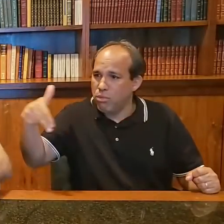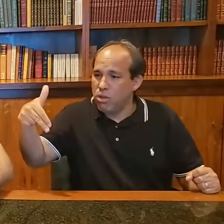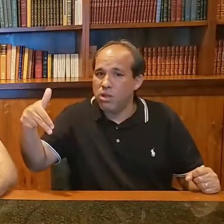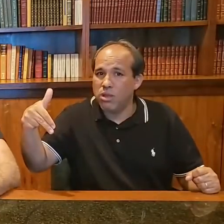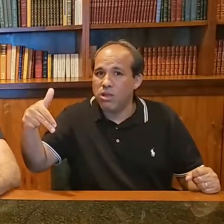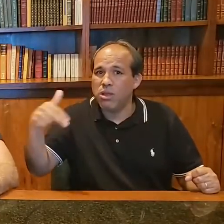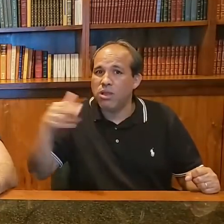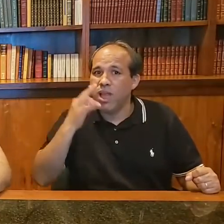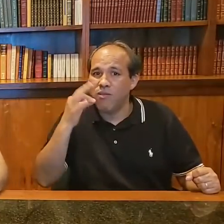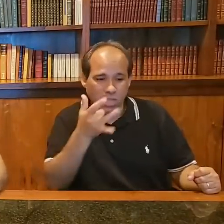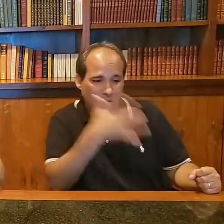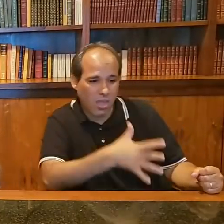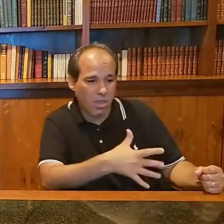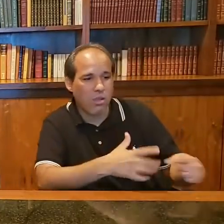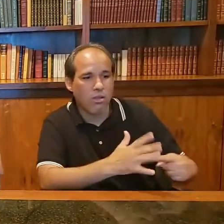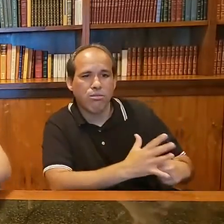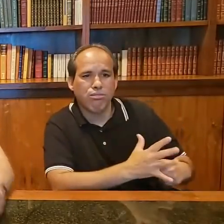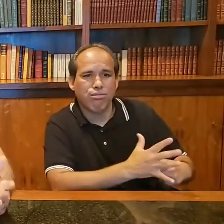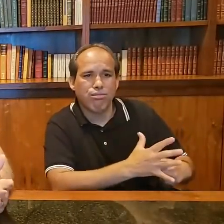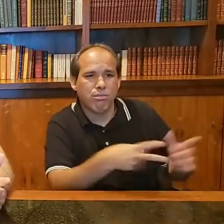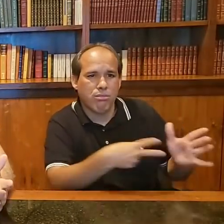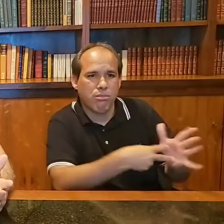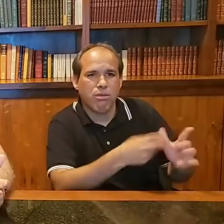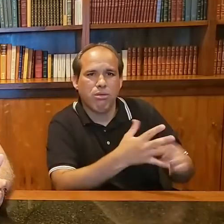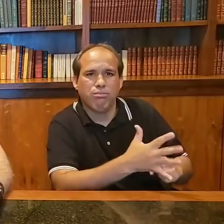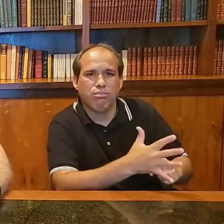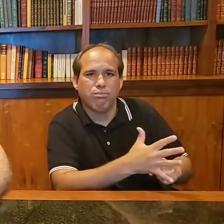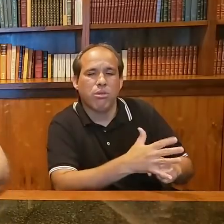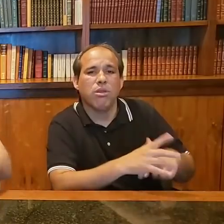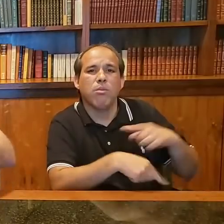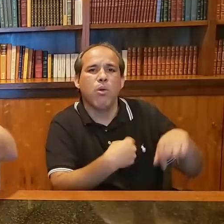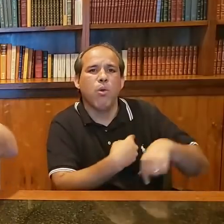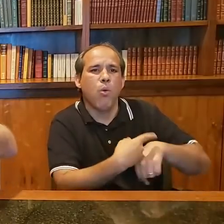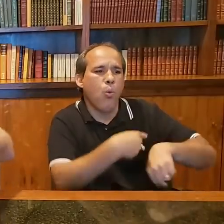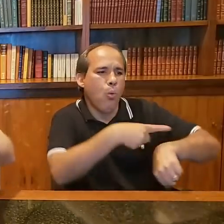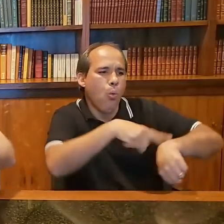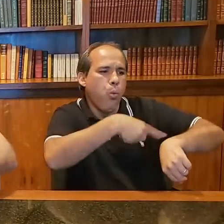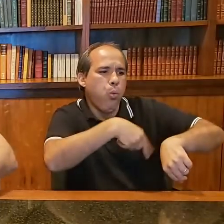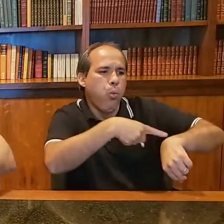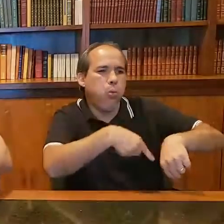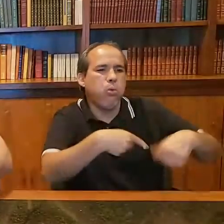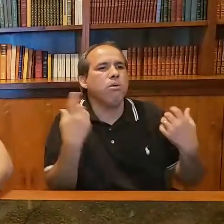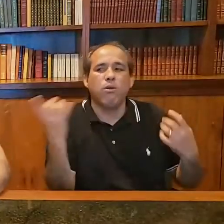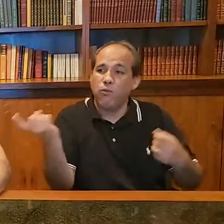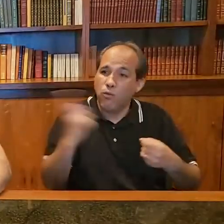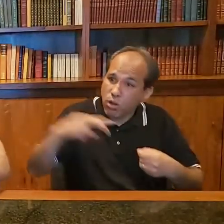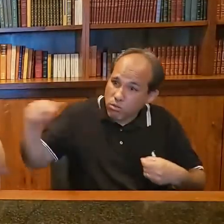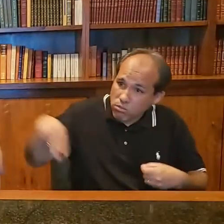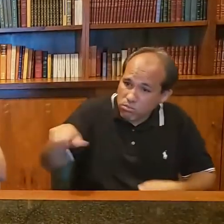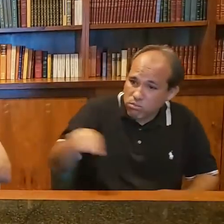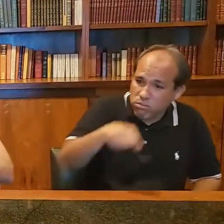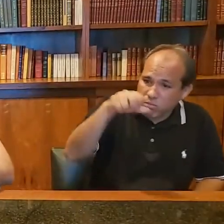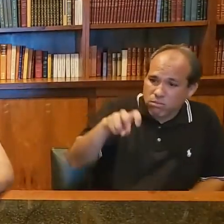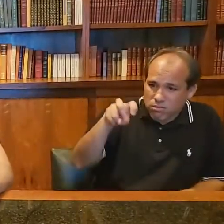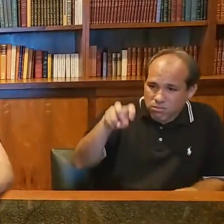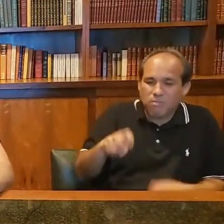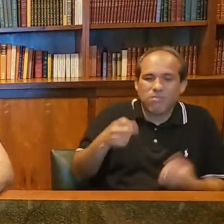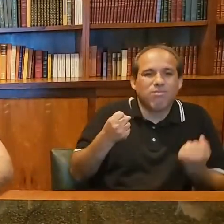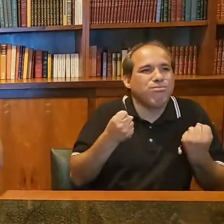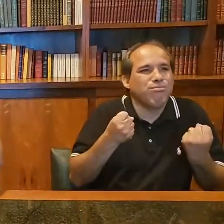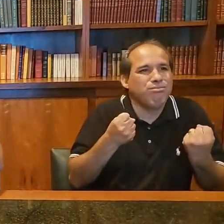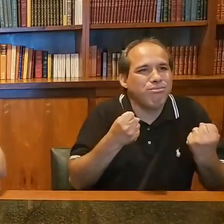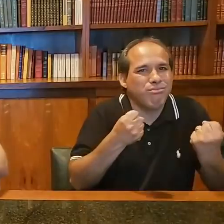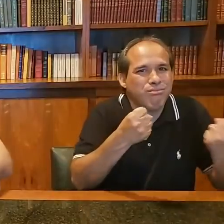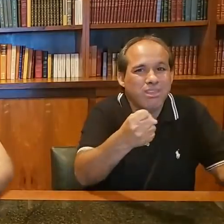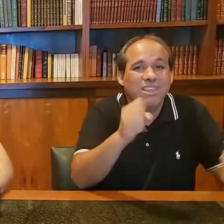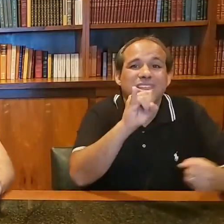de 500 quilômetros. Imagine você com a tecnologia disso aí. O que será do petróleo do mundo no futuro? E você pode, quando fala em crise energética,